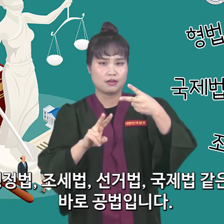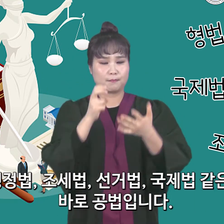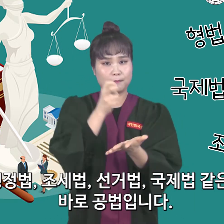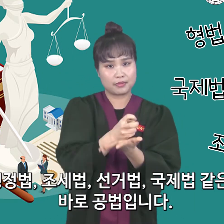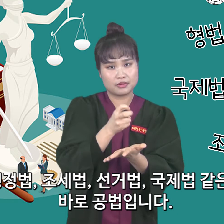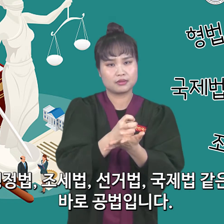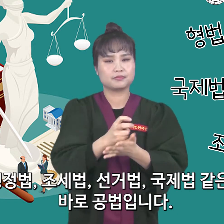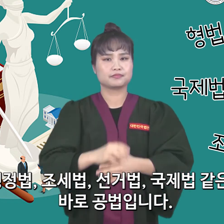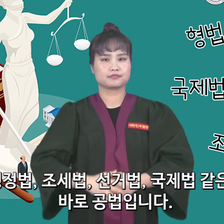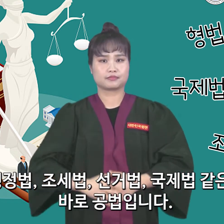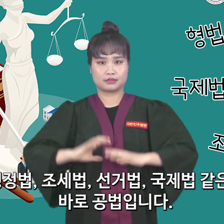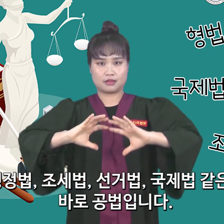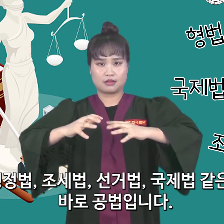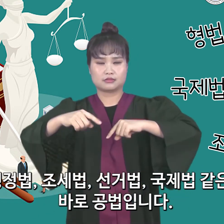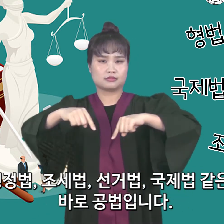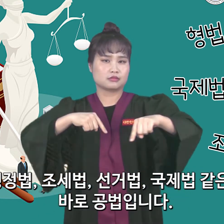형법, 행정법,